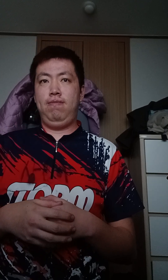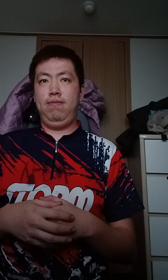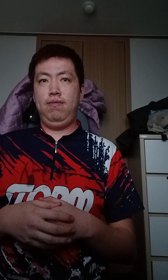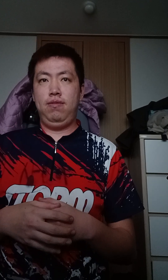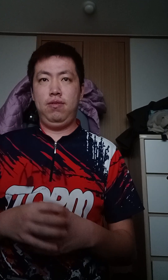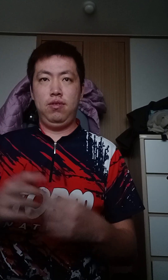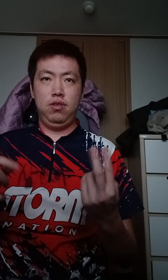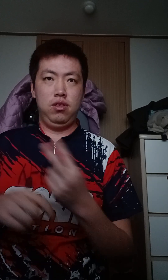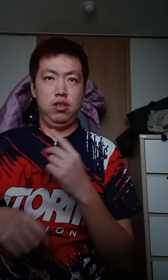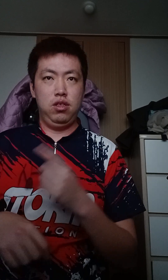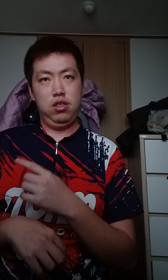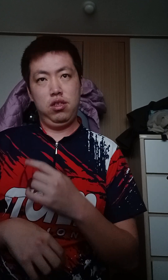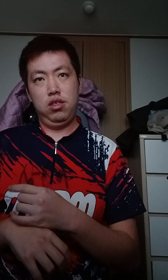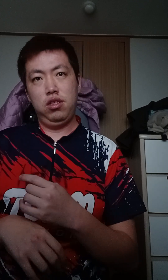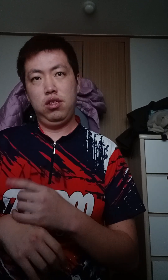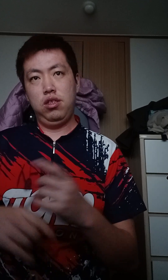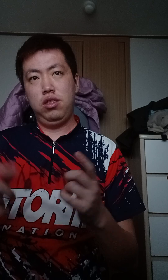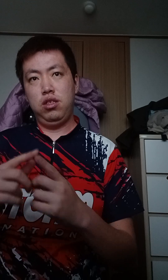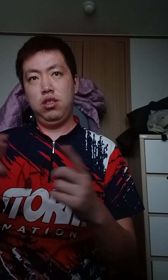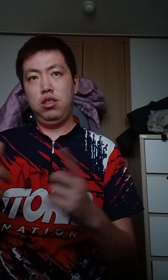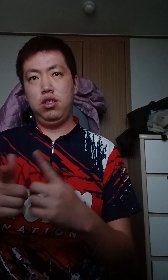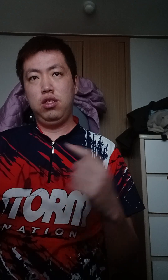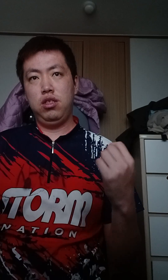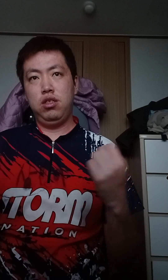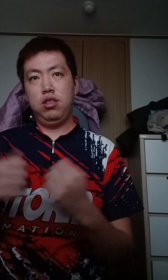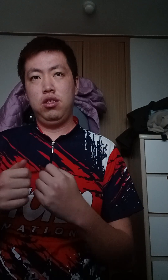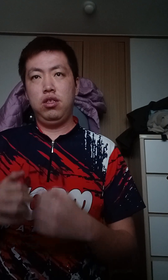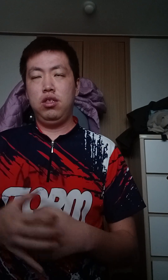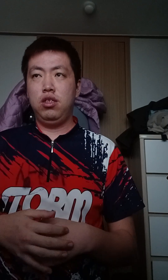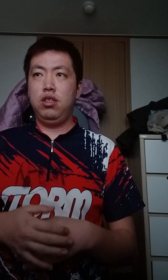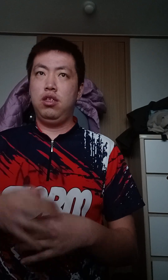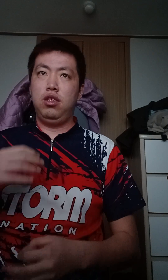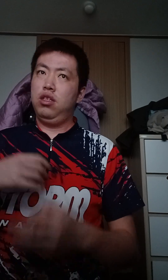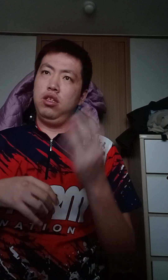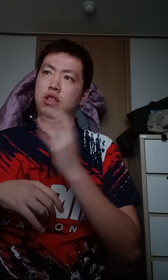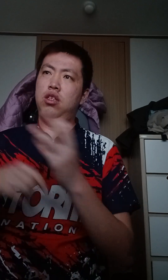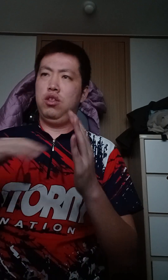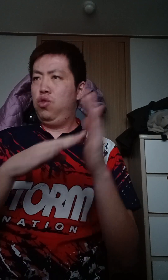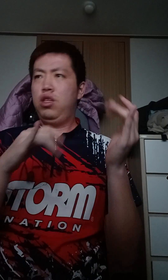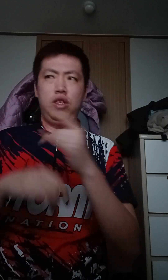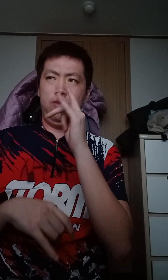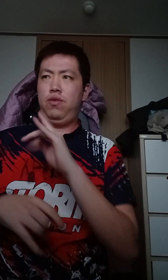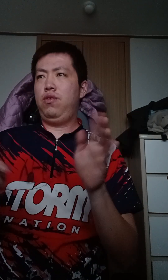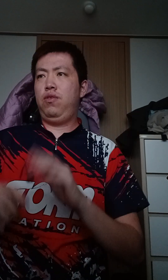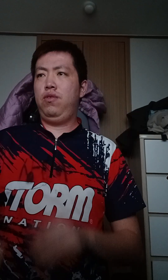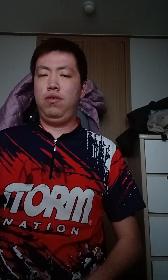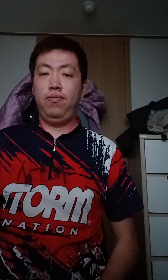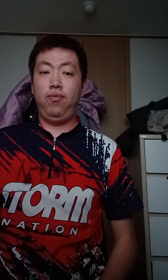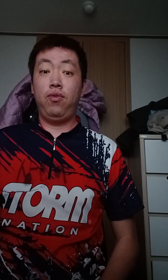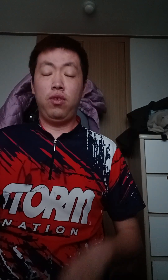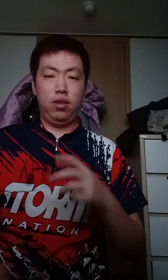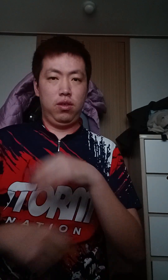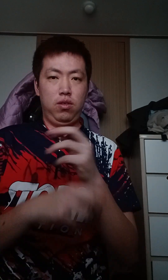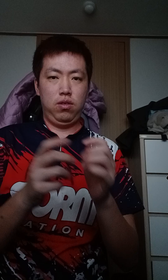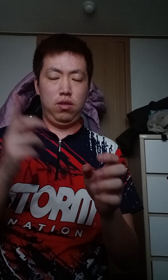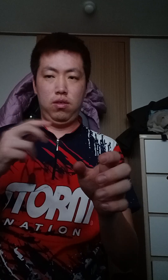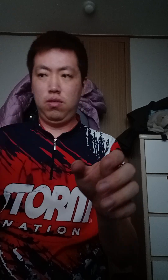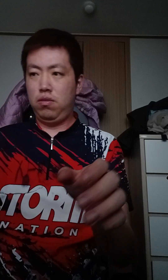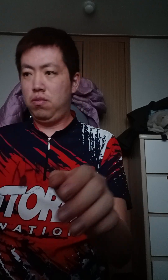어린이 통학버스가 갑자기 주유소로 돌진했습니다. 다행히 어린이는 타고 있지 않았습니다. 경찰은 70대 운전자가 졸음 운전을